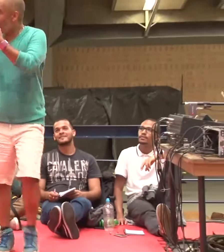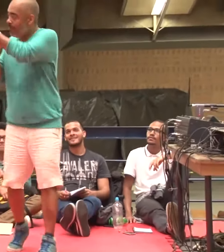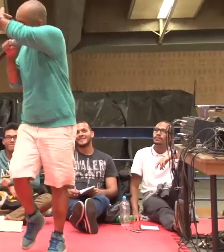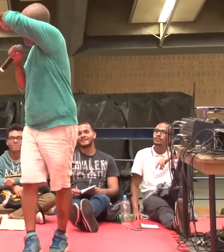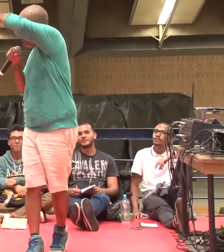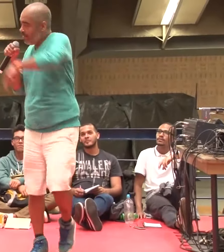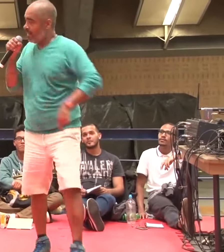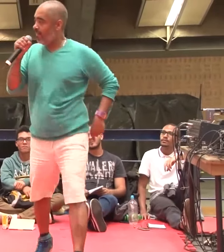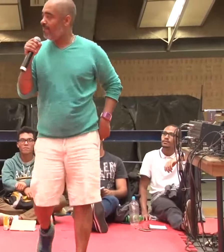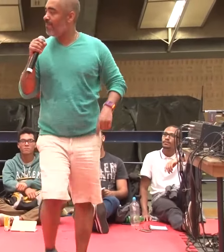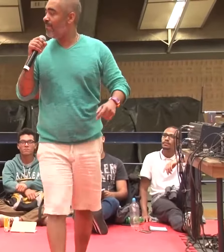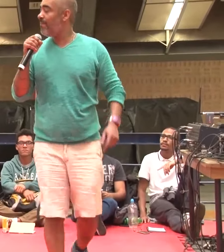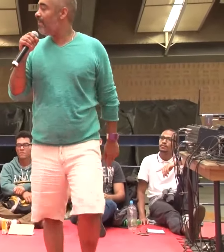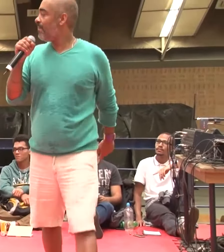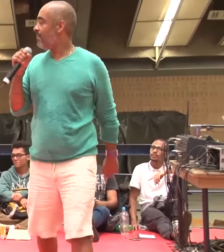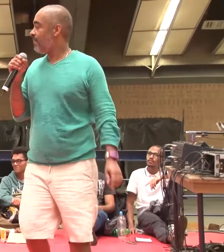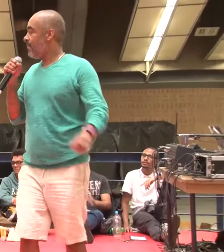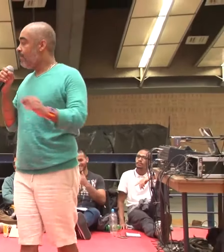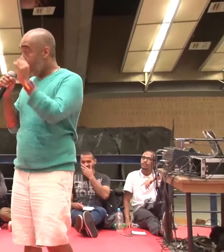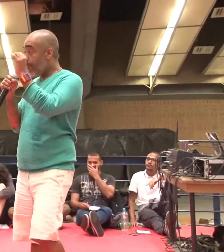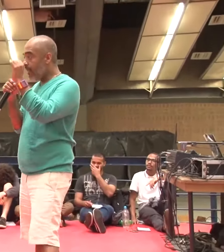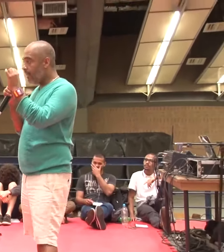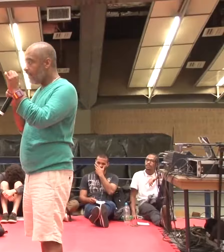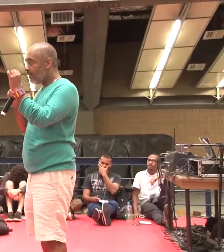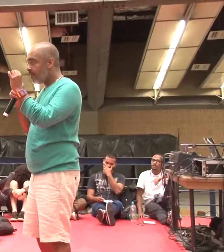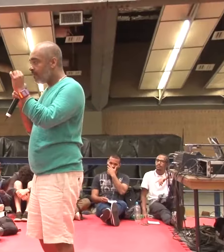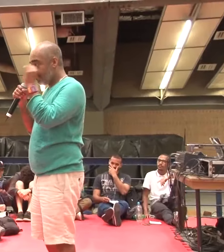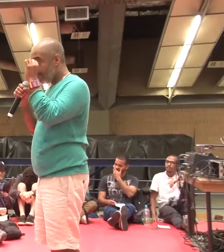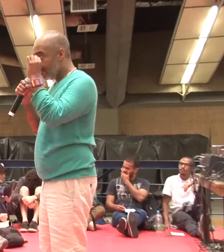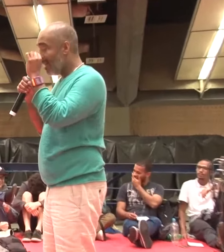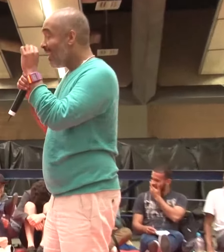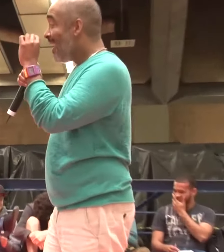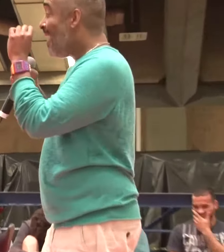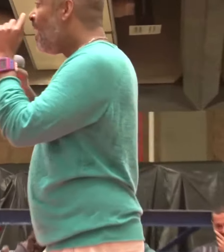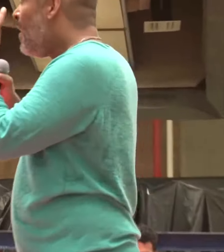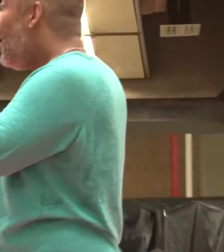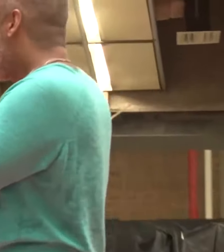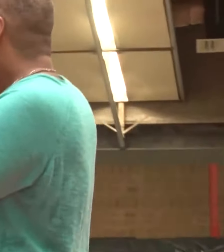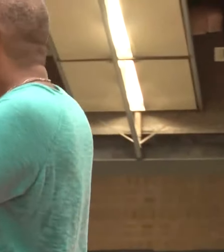Inclusive, falar da pintinha do Pedro. Para poder. Né?